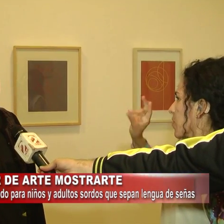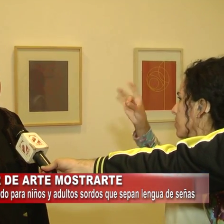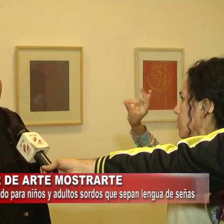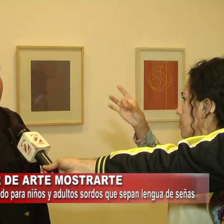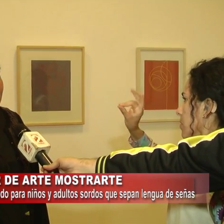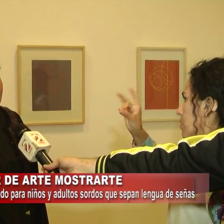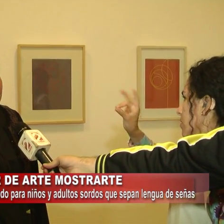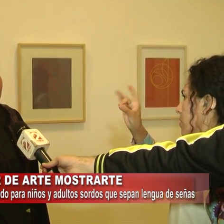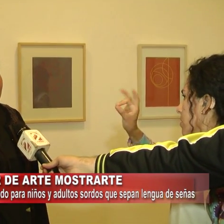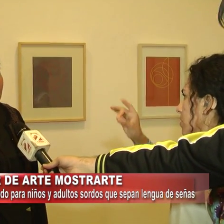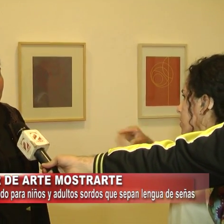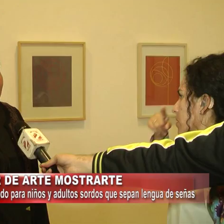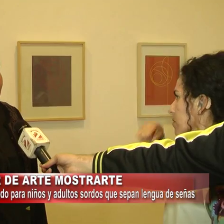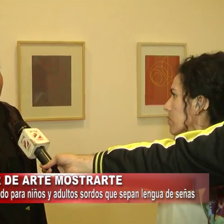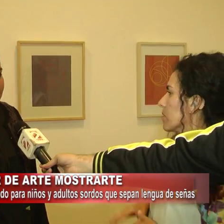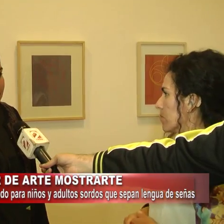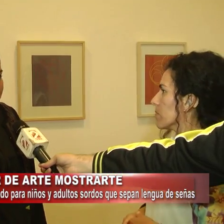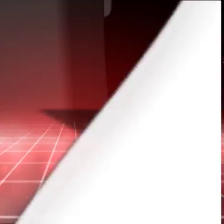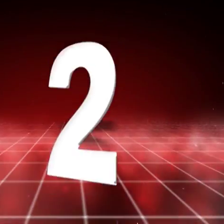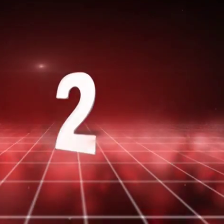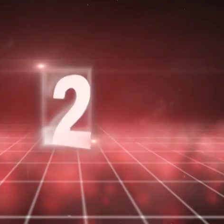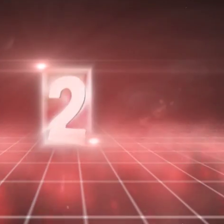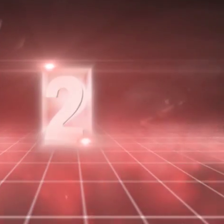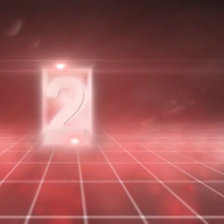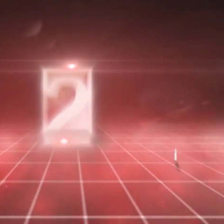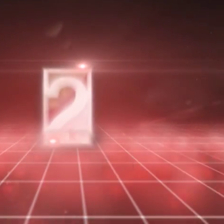En diciembre todavía no hay una fecha. ¡Gracias! ¡Gracias! ¡Gracias!